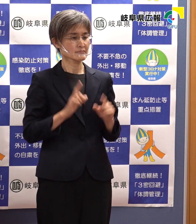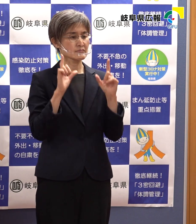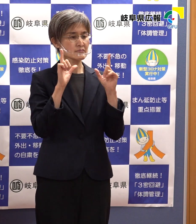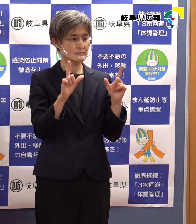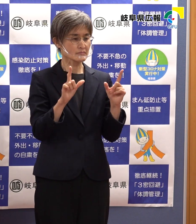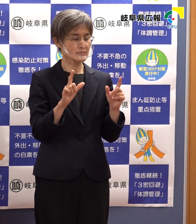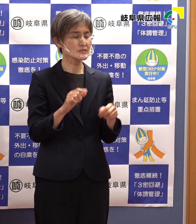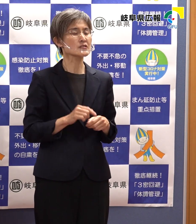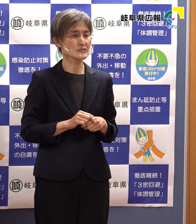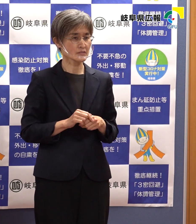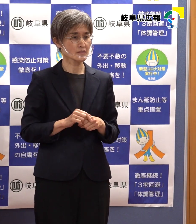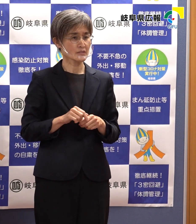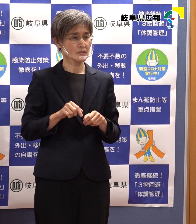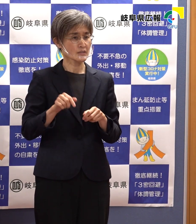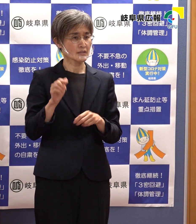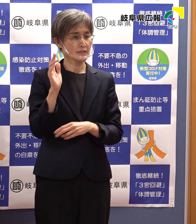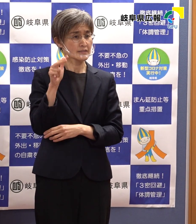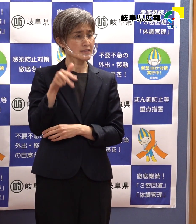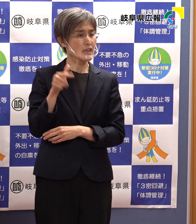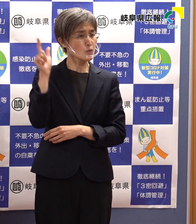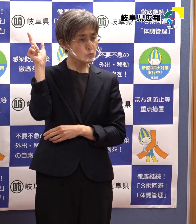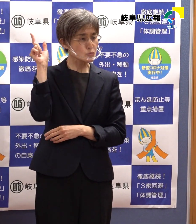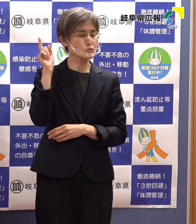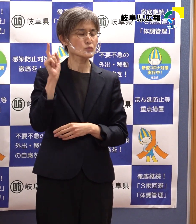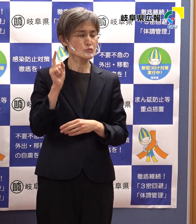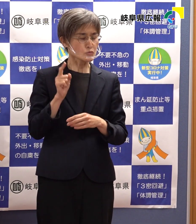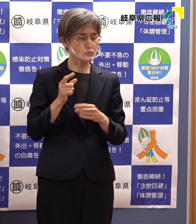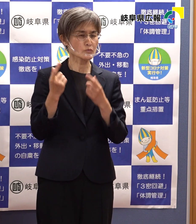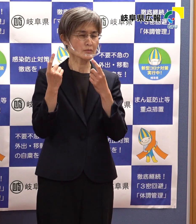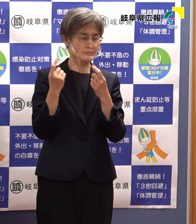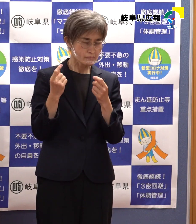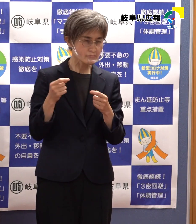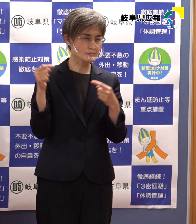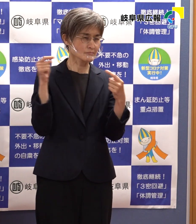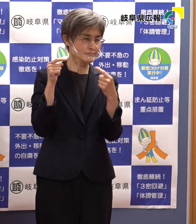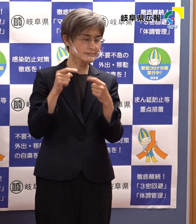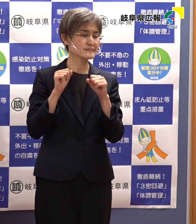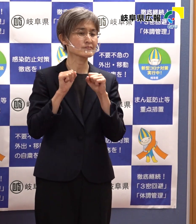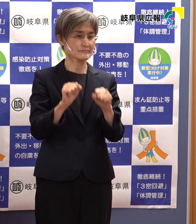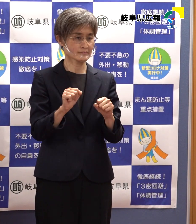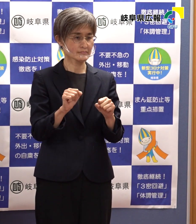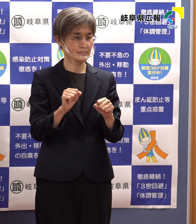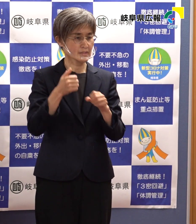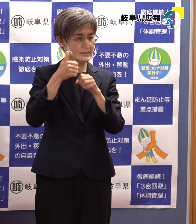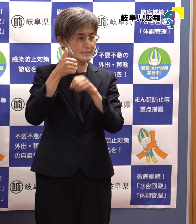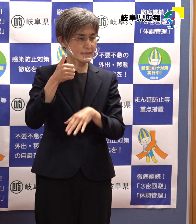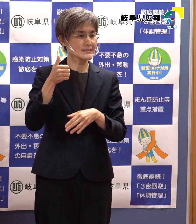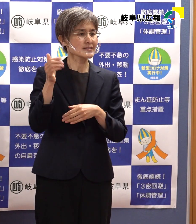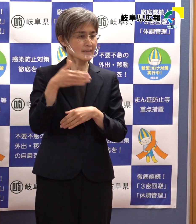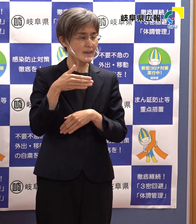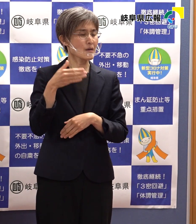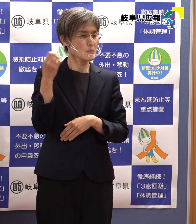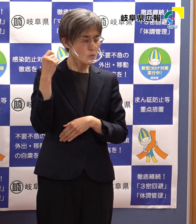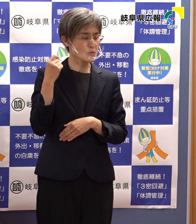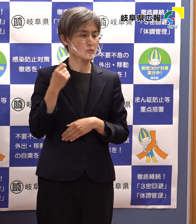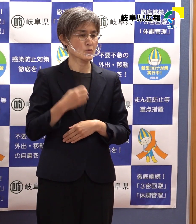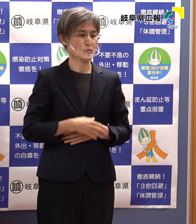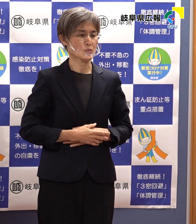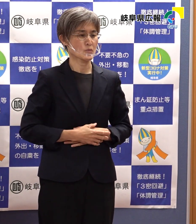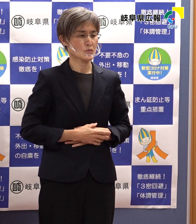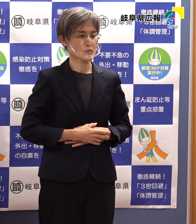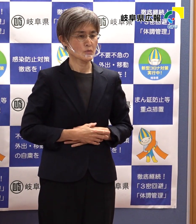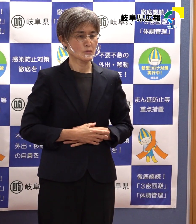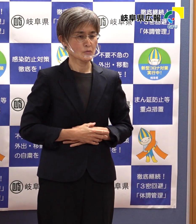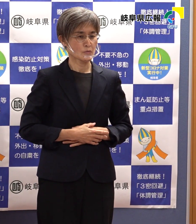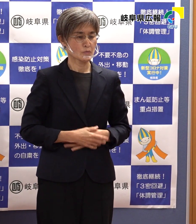とはやっておりますので、大臣からもそれから事務的にもですね、今日、あ